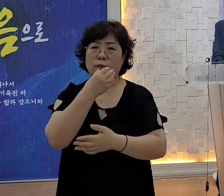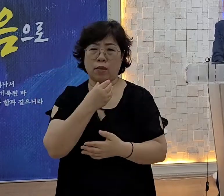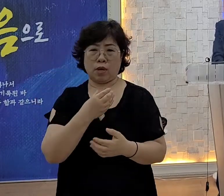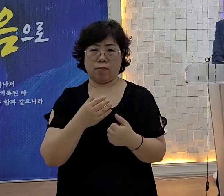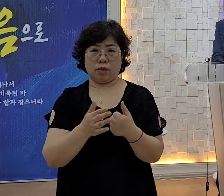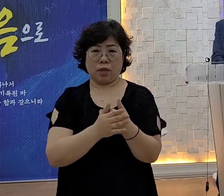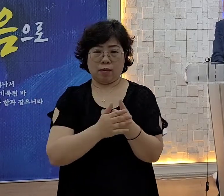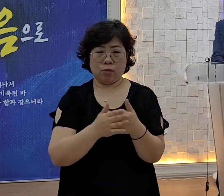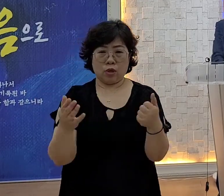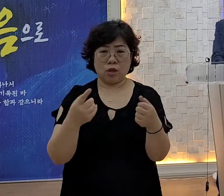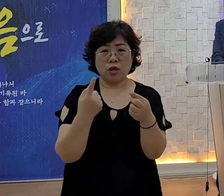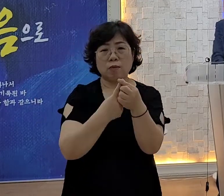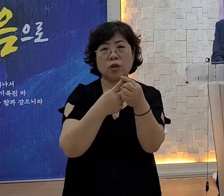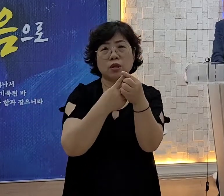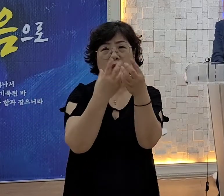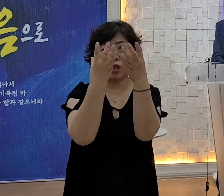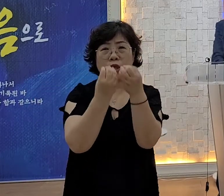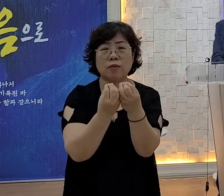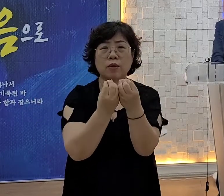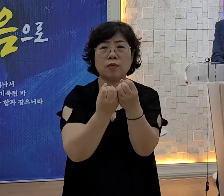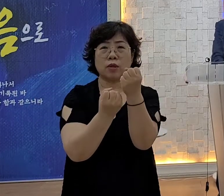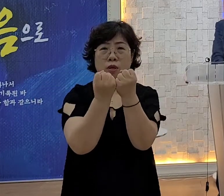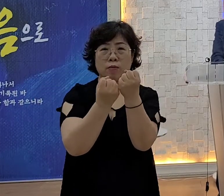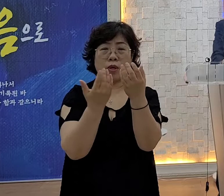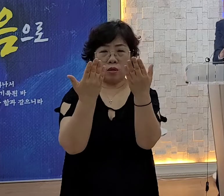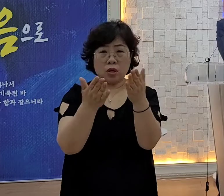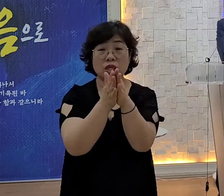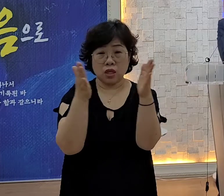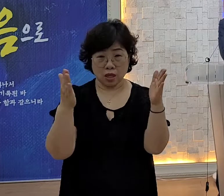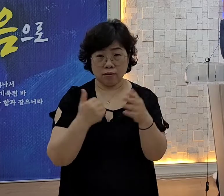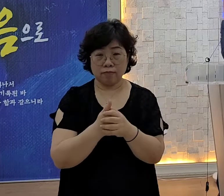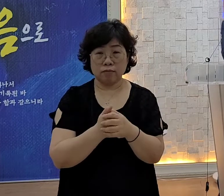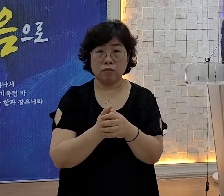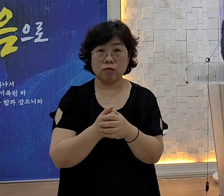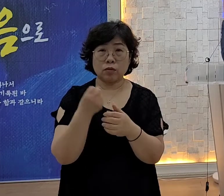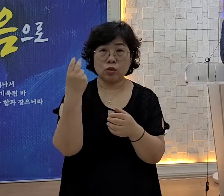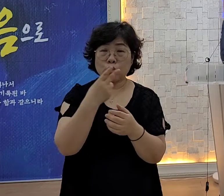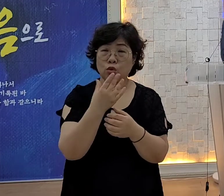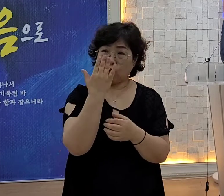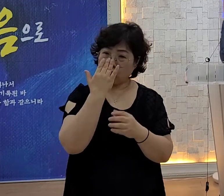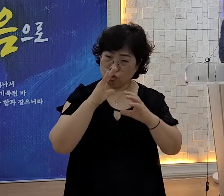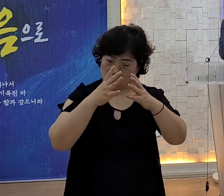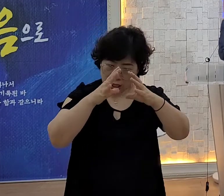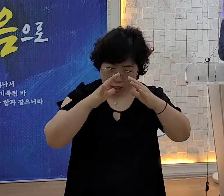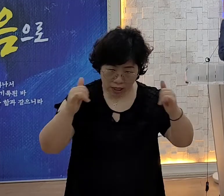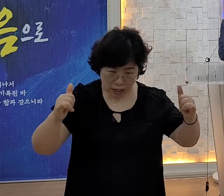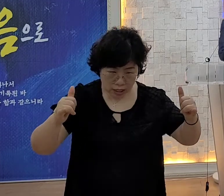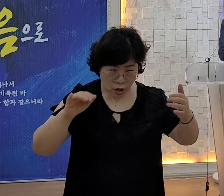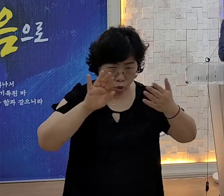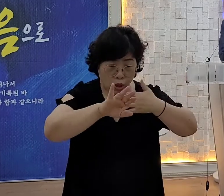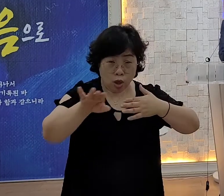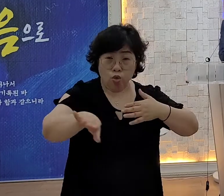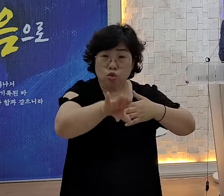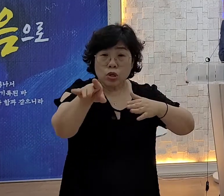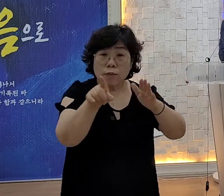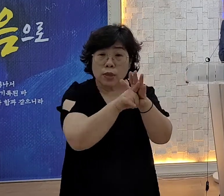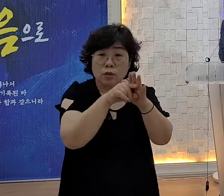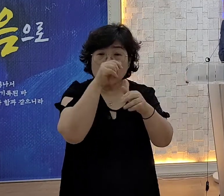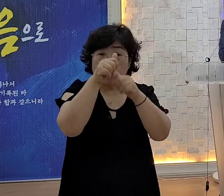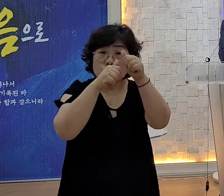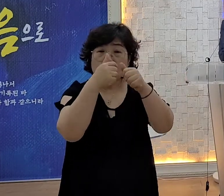때문에 1번으로 잡았다라고 말할 수도 있고요. 또 유대인뿐만 아니라 우리의 그런 믿음의 조상은